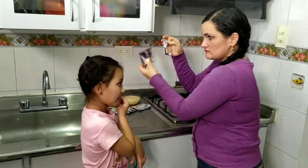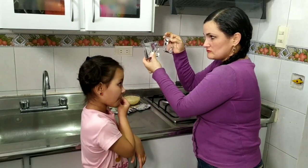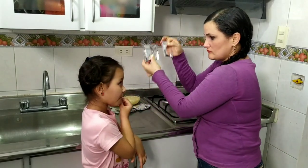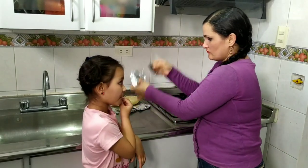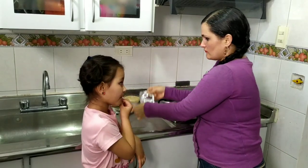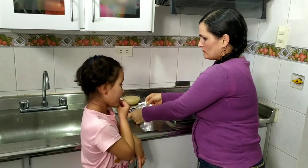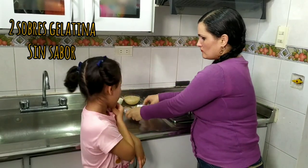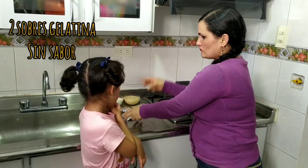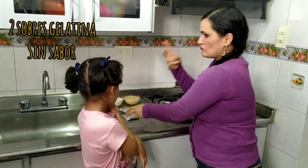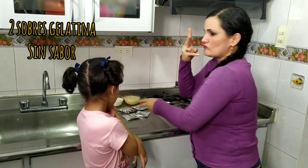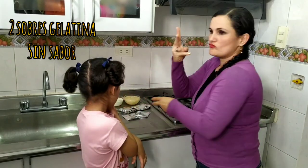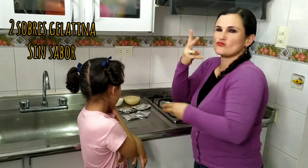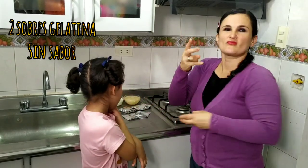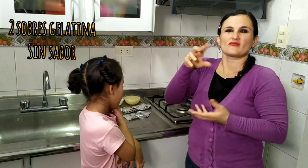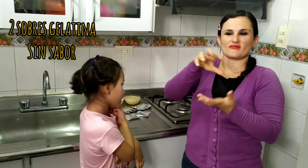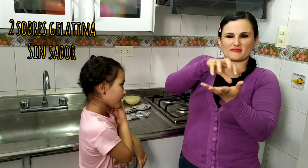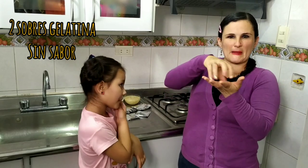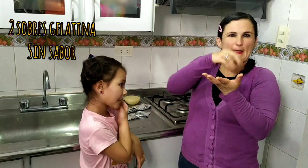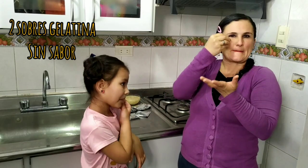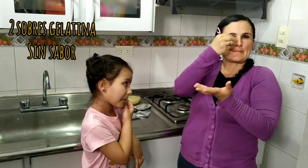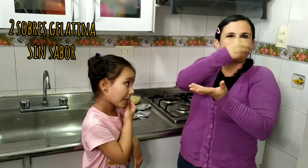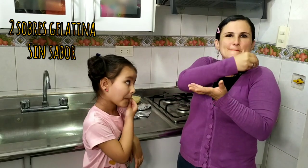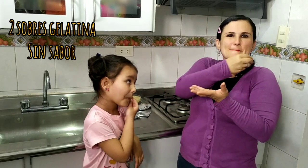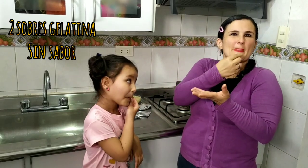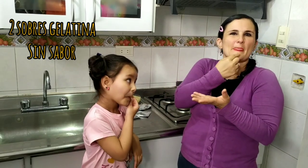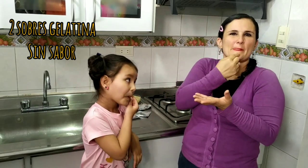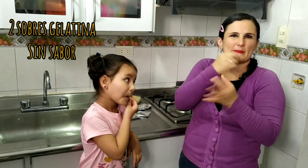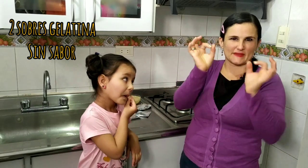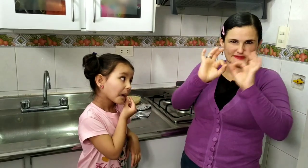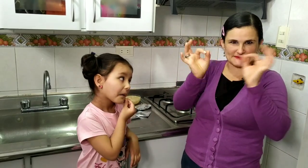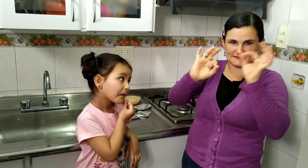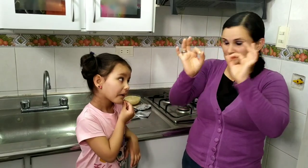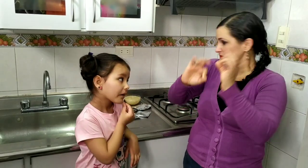Y dos gelatinas sin sabor.